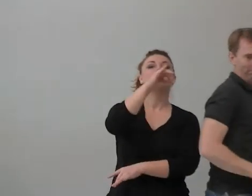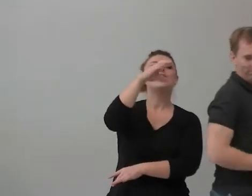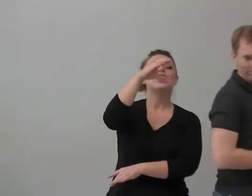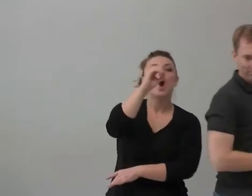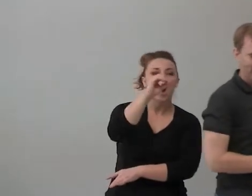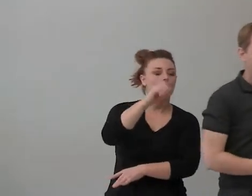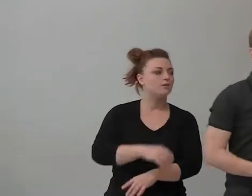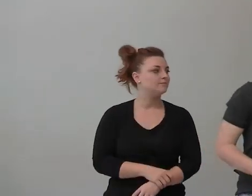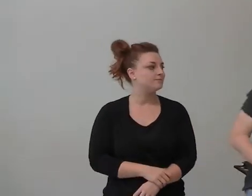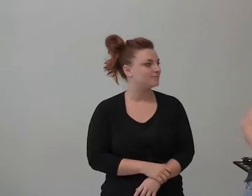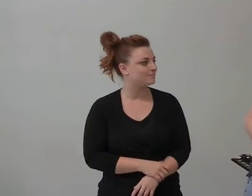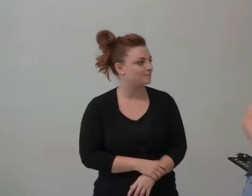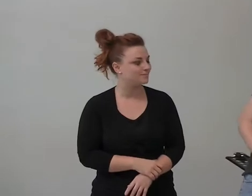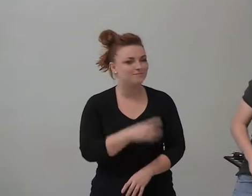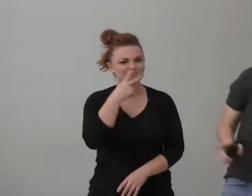No.